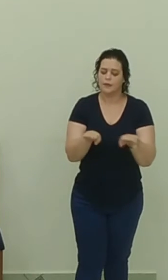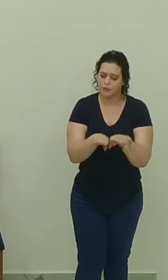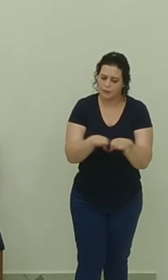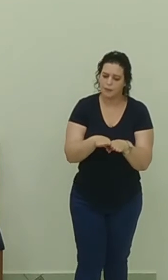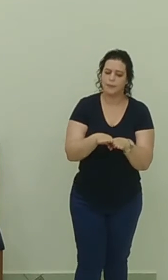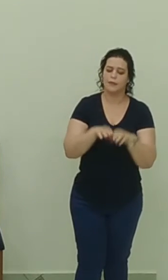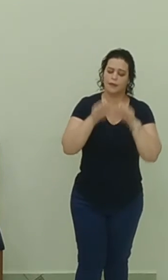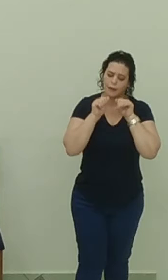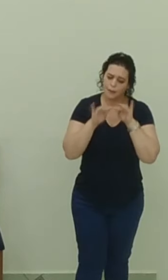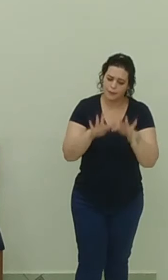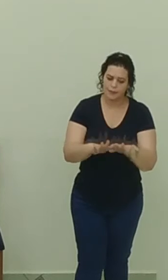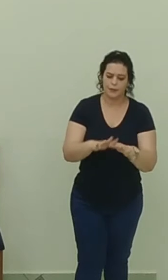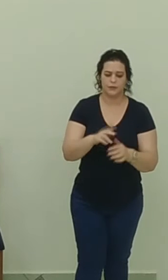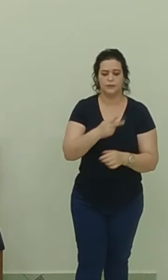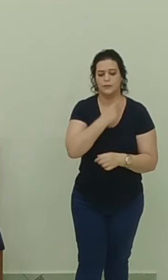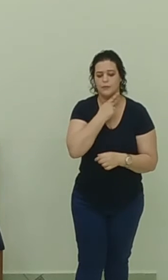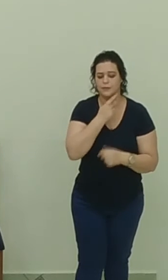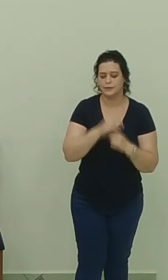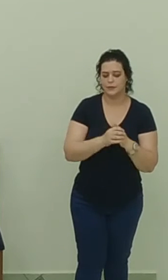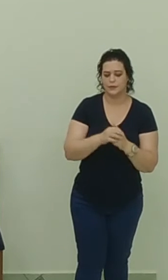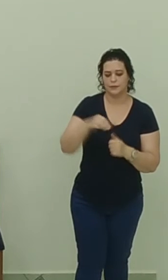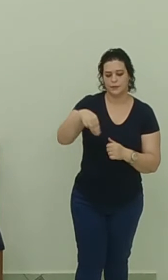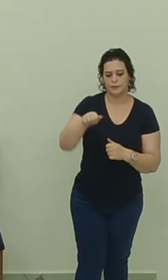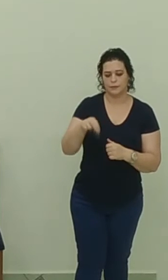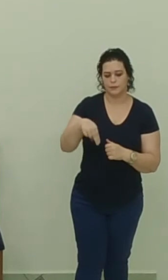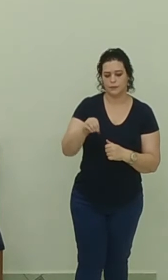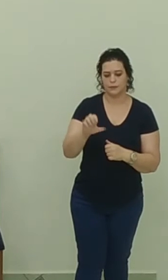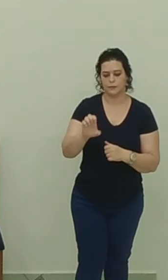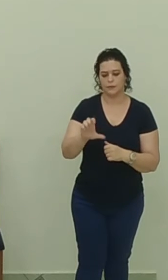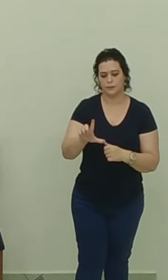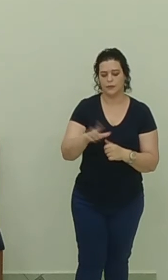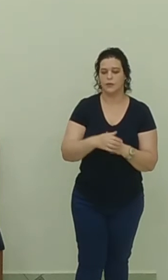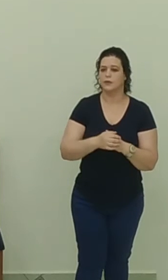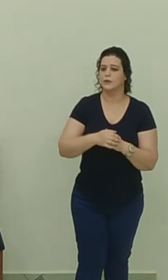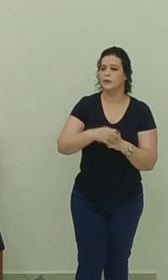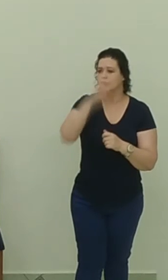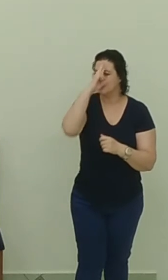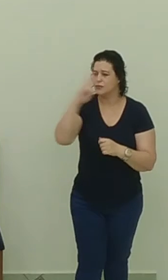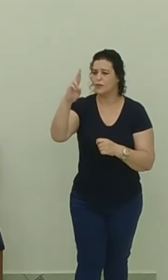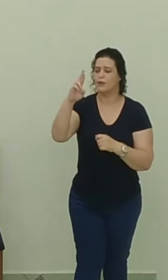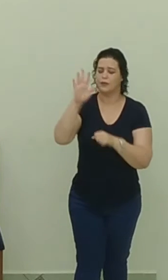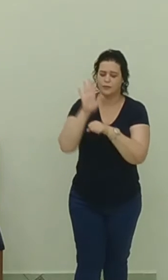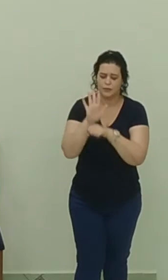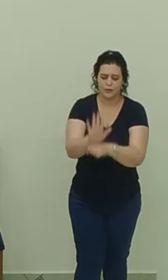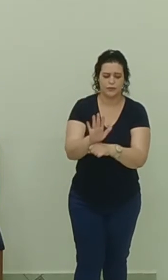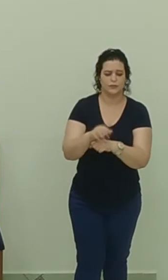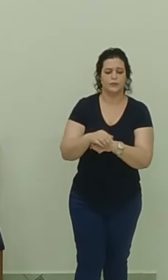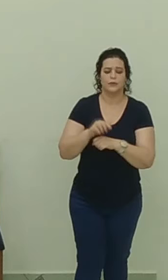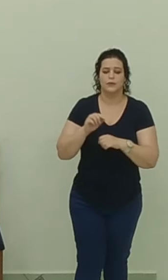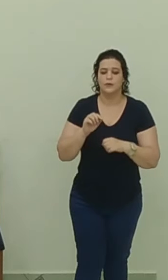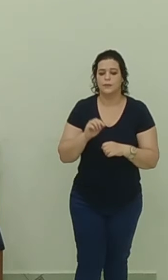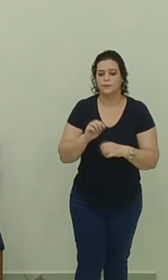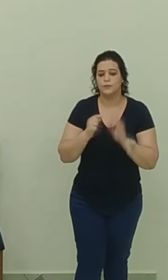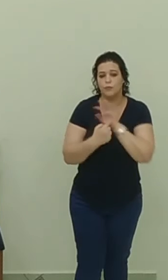está dirigindo a liturgia, Pai. Que o Senhor tenha falado através da tua palavra, ó Deus. Que o Senhor esteja falando aos